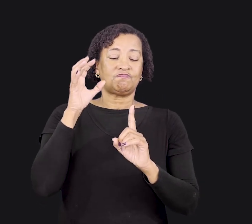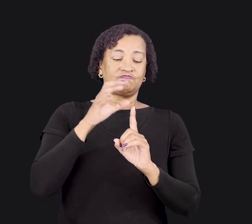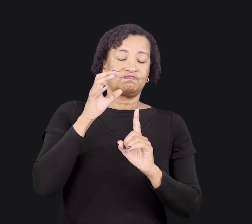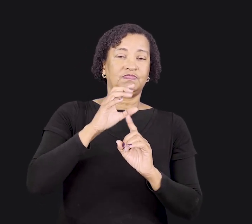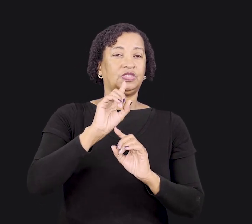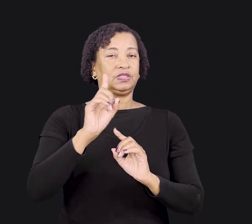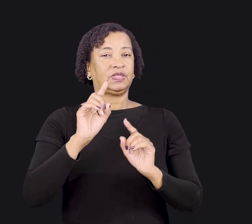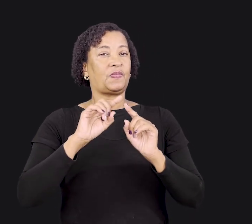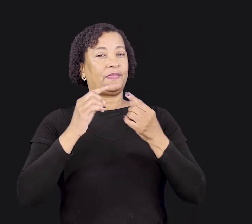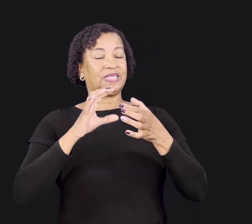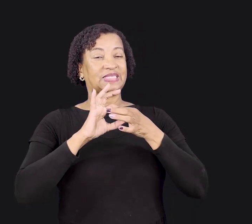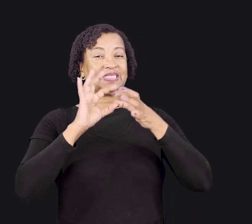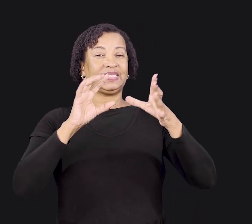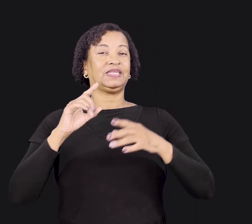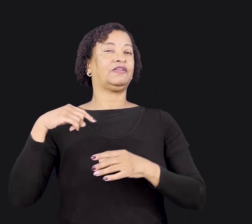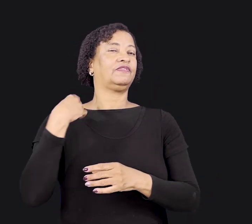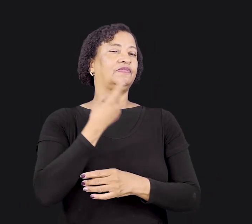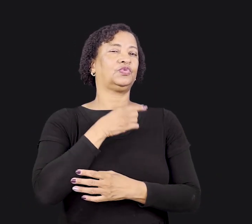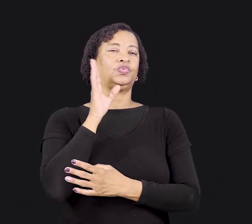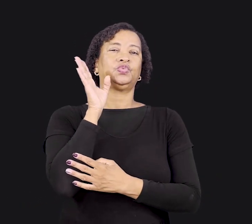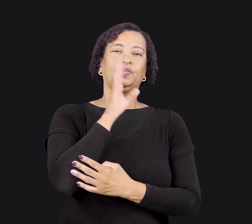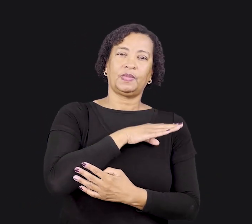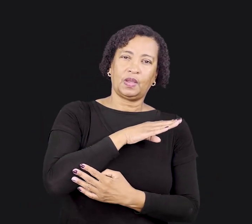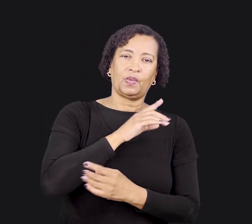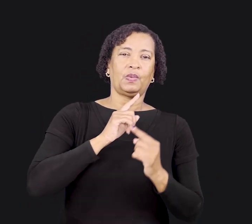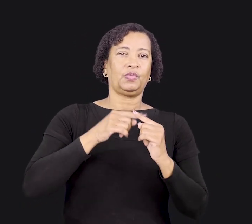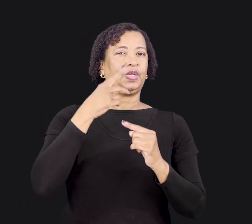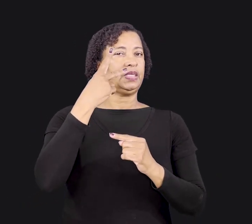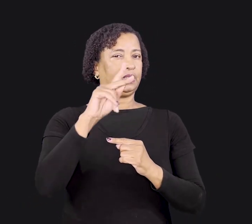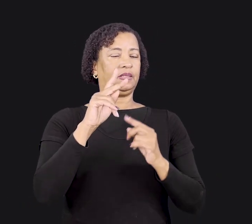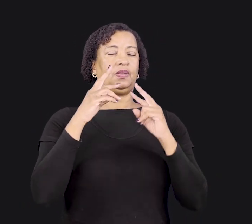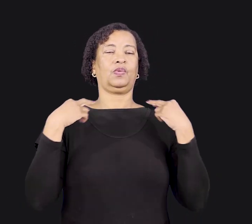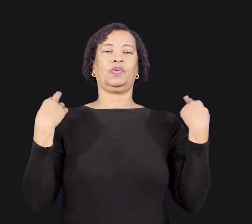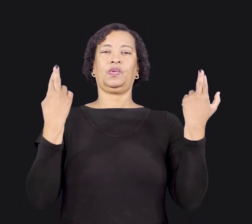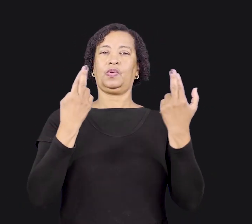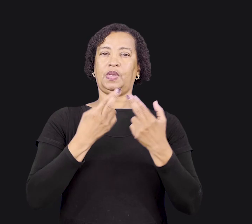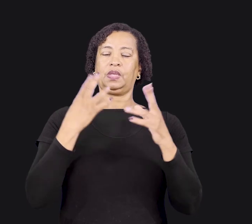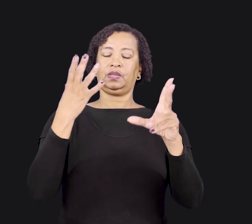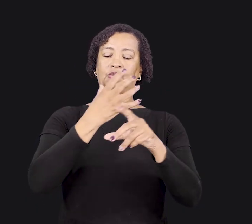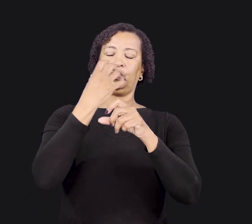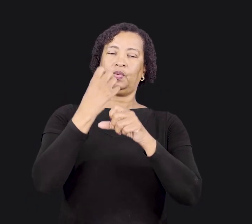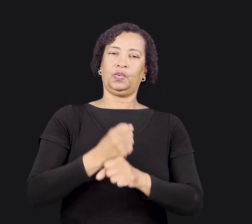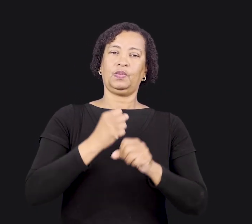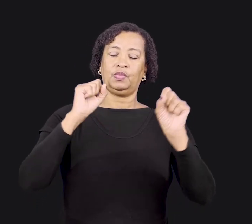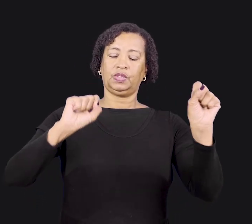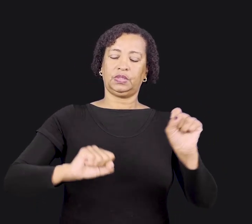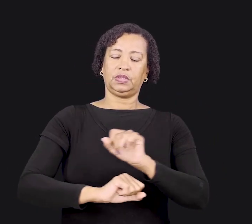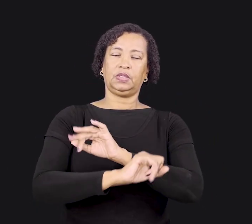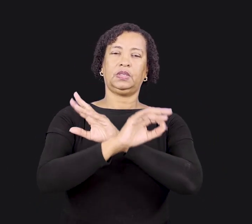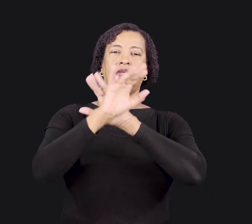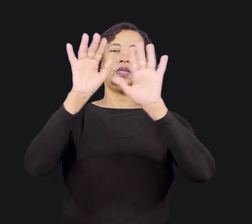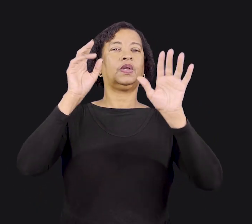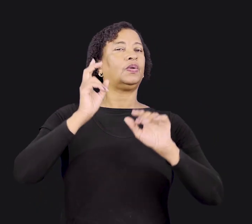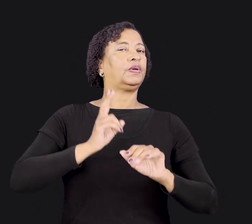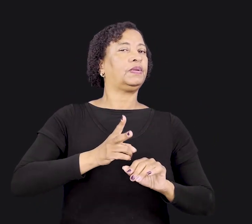em tentação, mas livra-nos do mal. Porque teu é o reino, o poder e a glória para